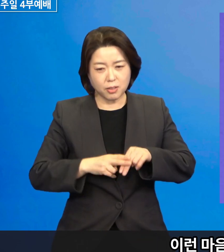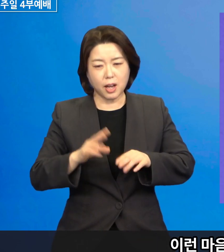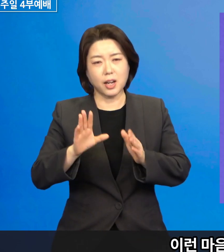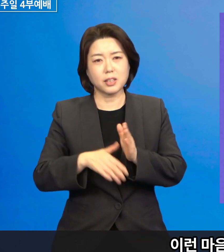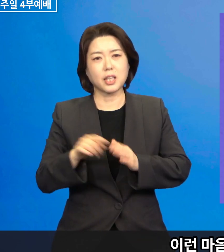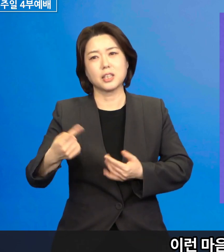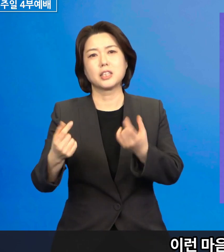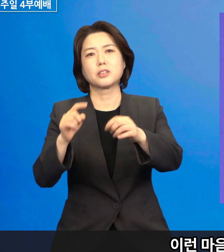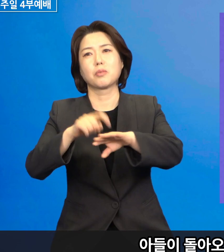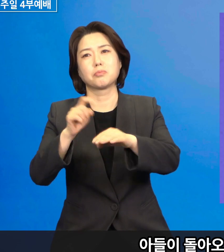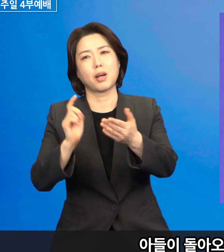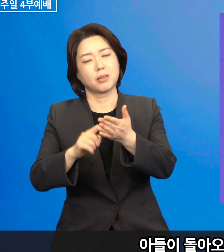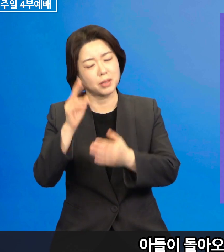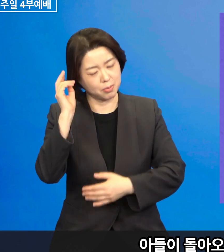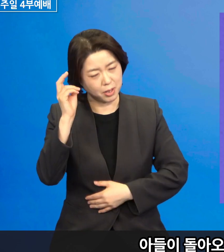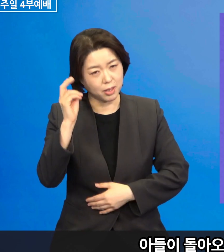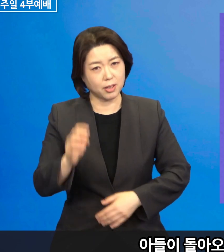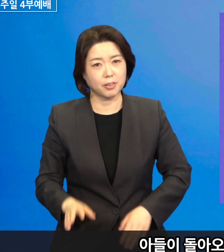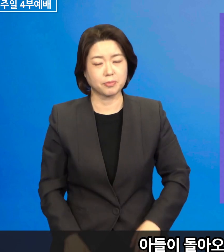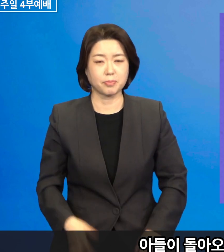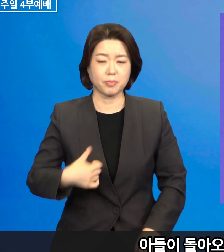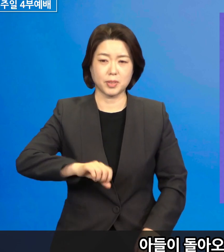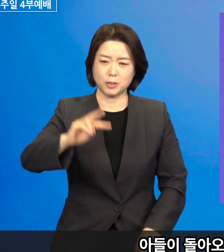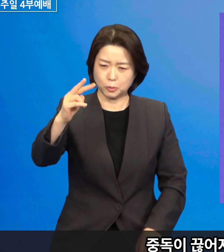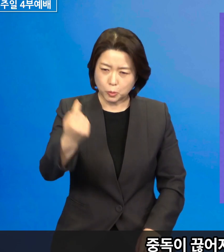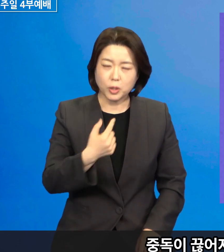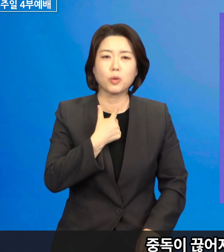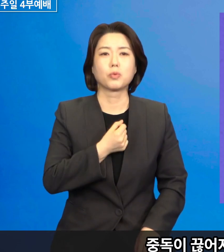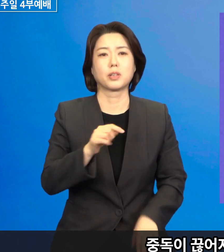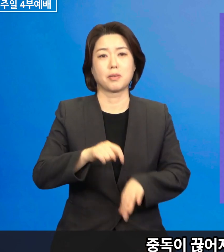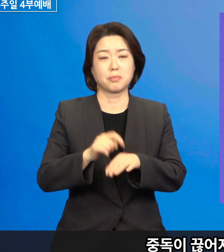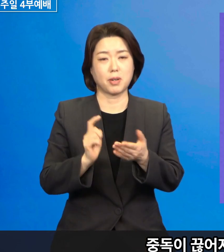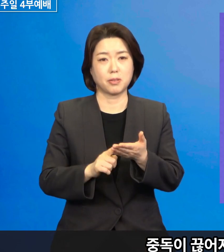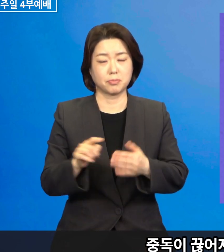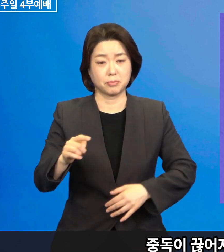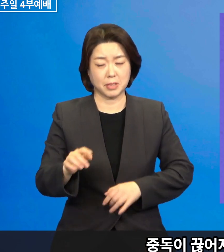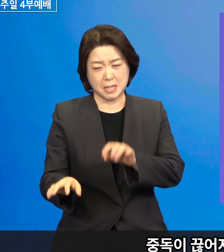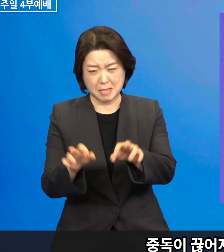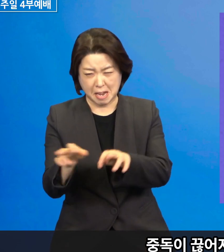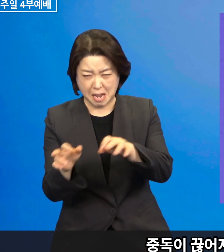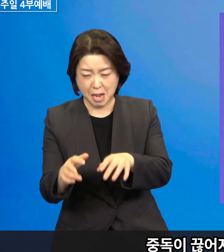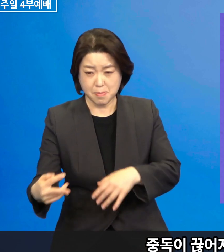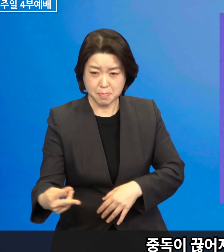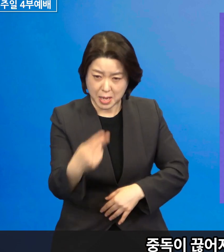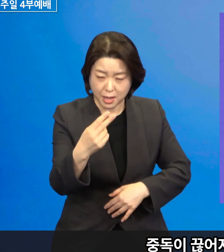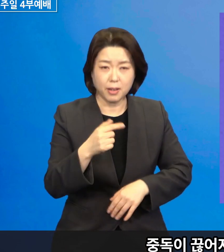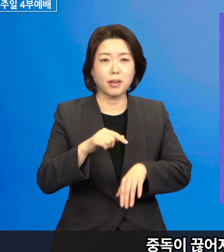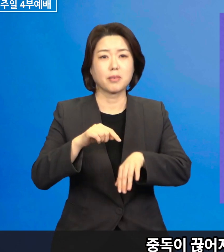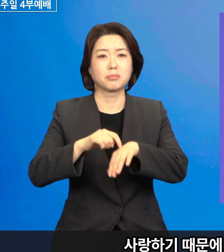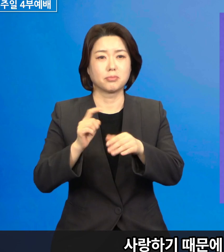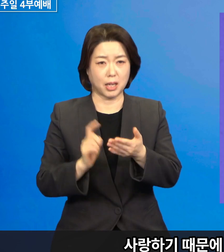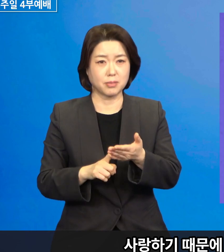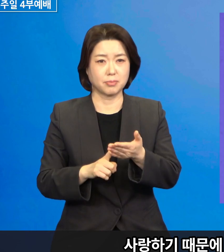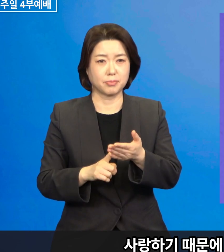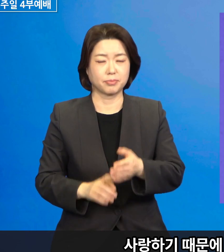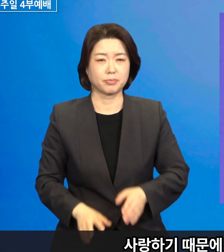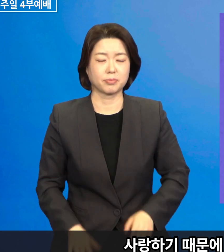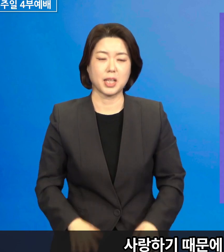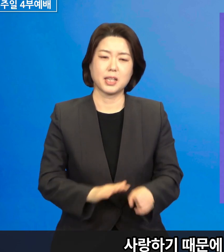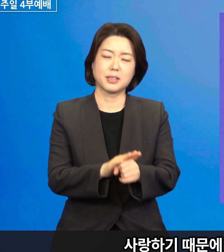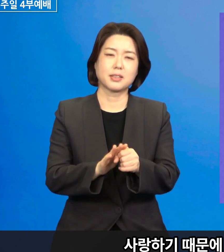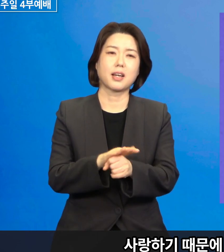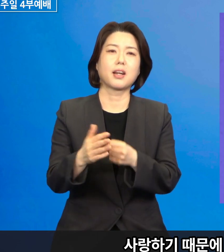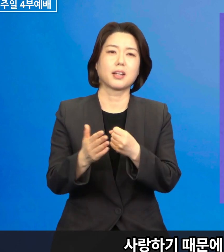마음이시겠구나. 아들이 돌아오기를 원하는 마음, 중독이 끊어지기를 원하는 마음, 사랑하기